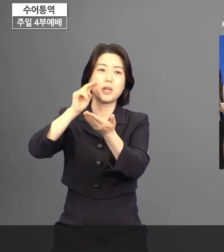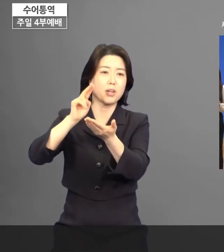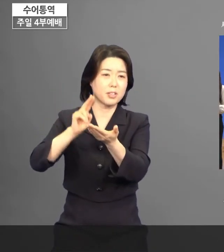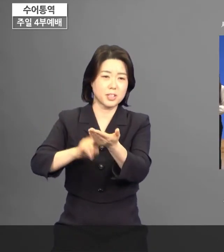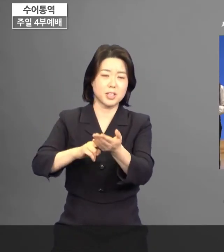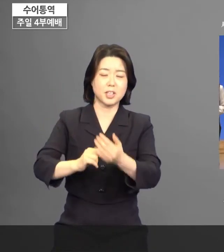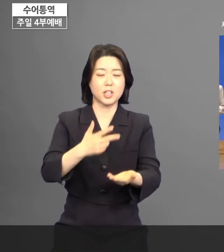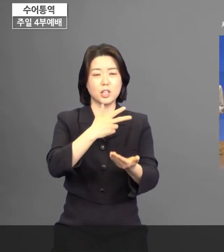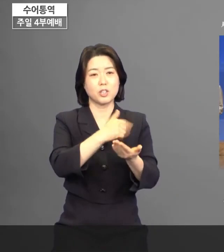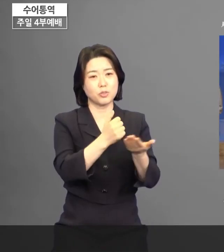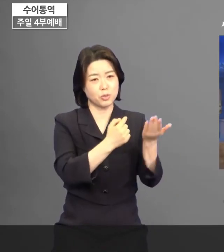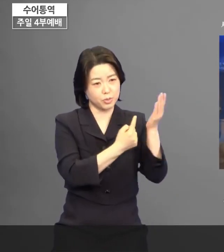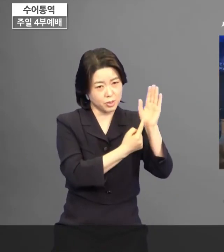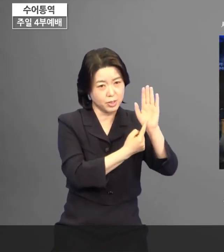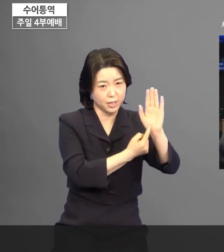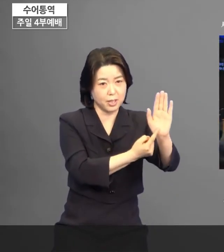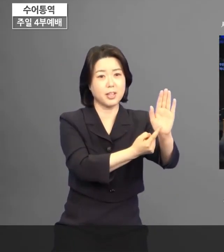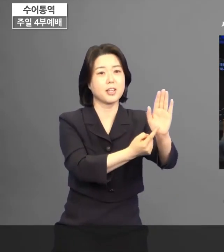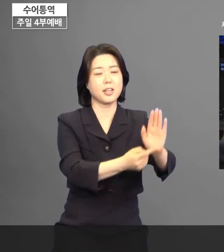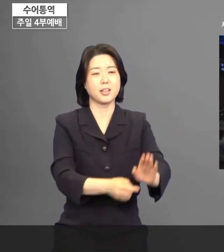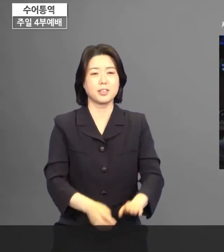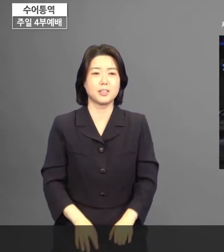하나님의 편지,